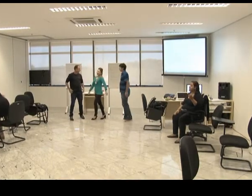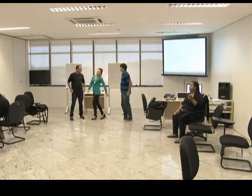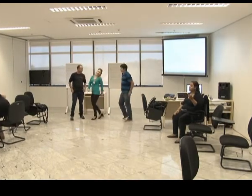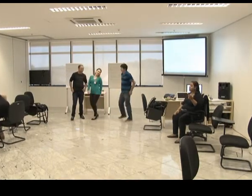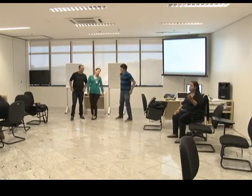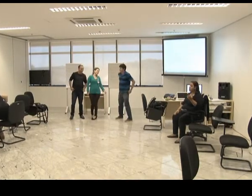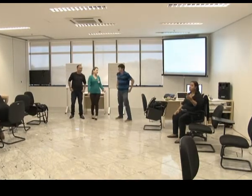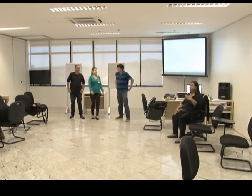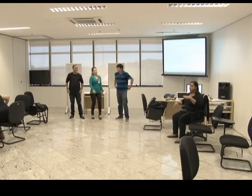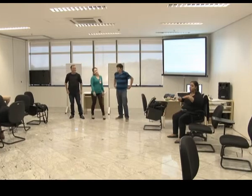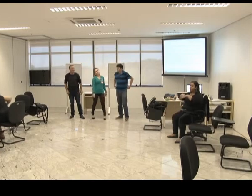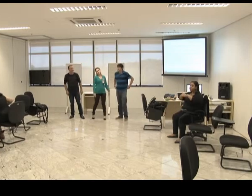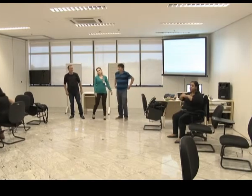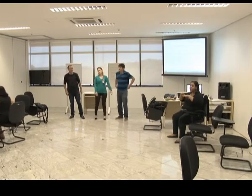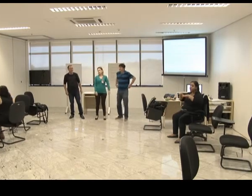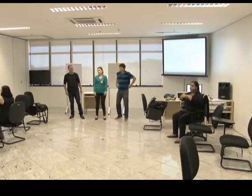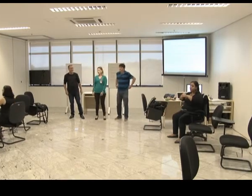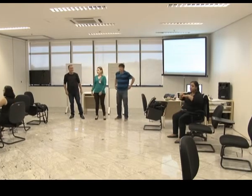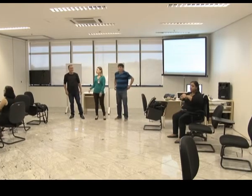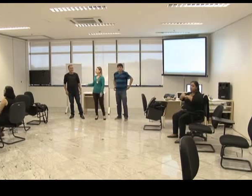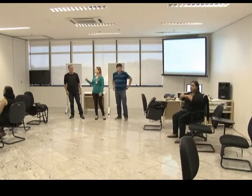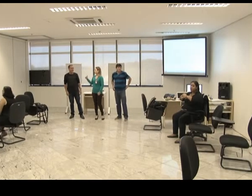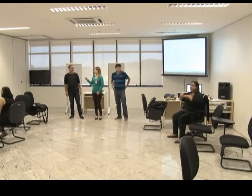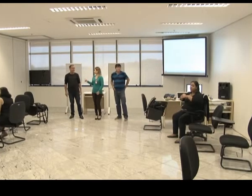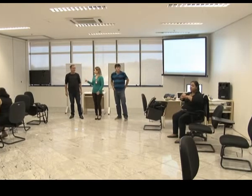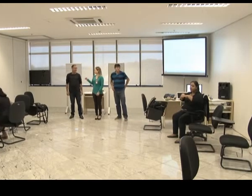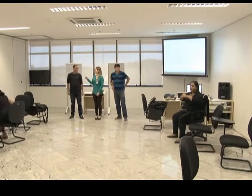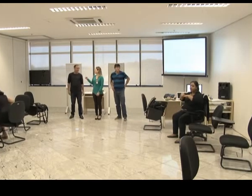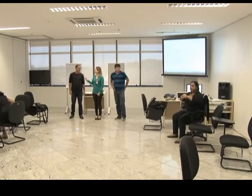Sapato. Qualquer sapato. Qualquer sapato.